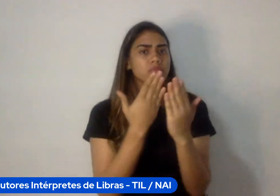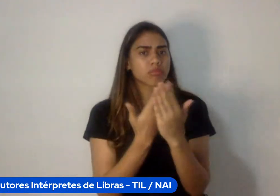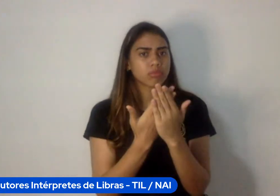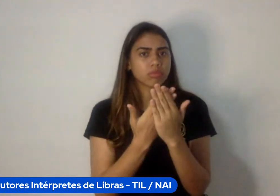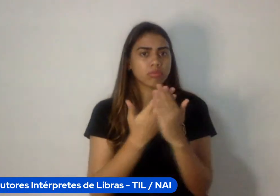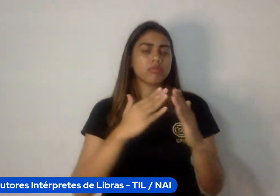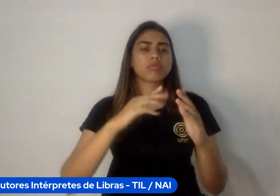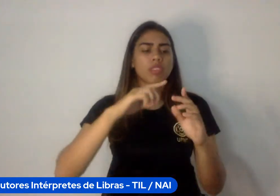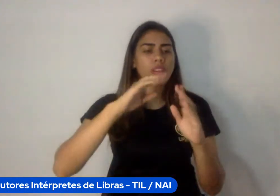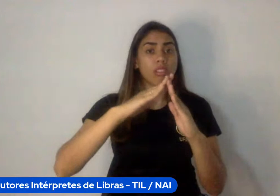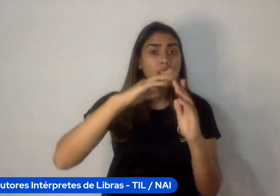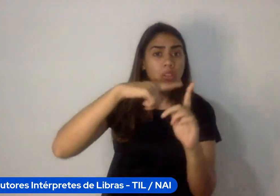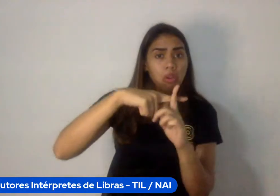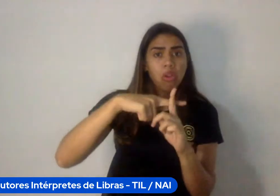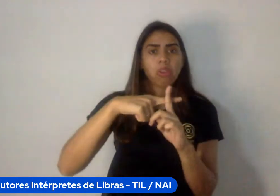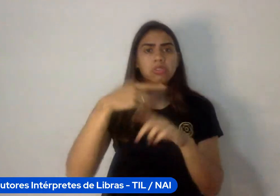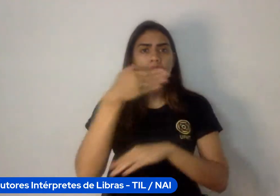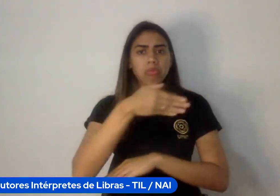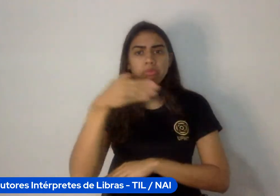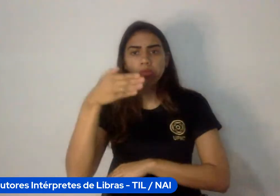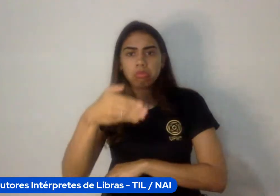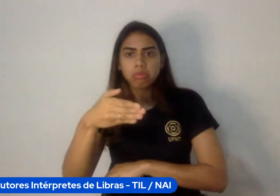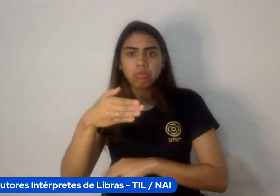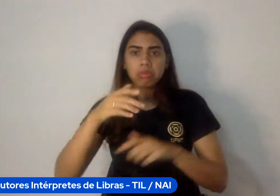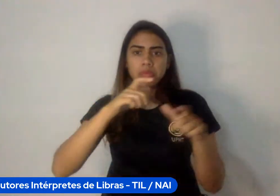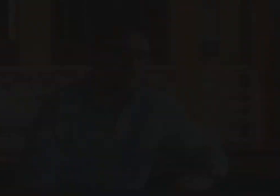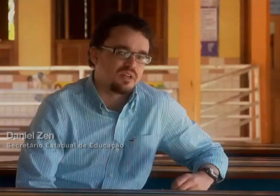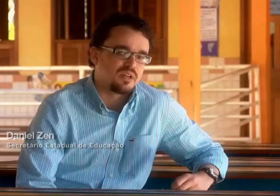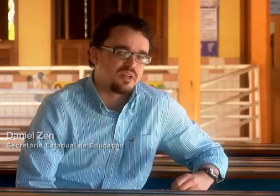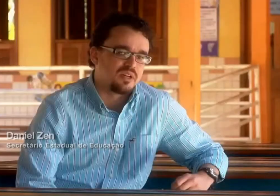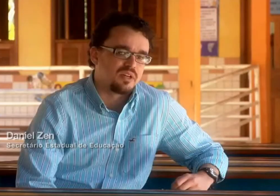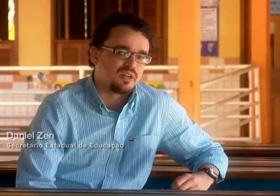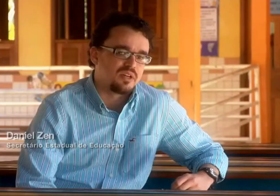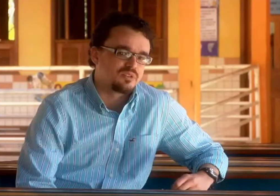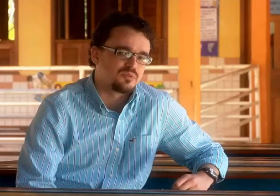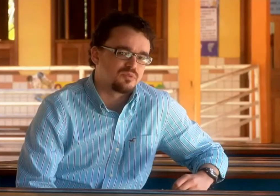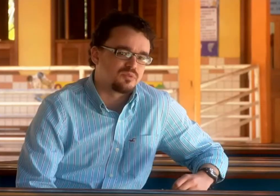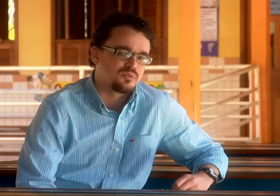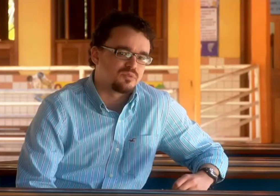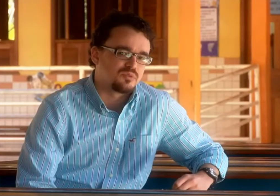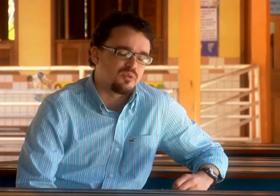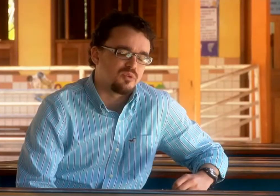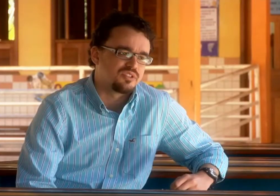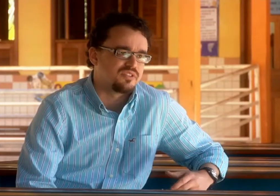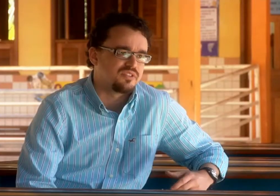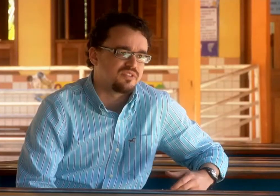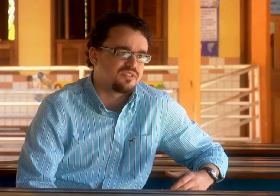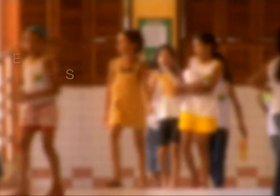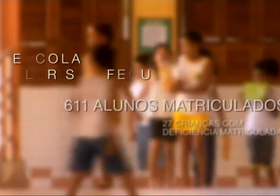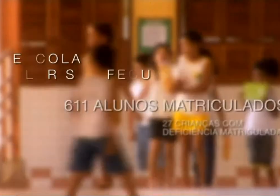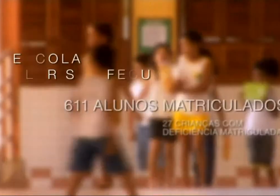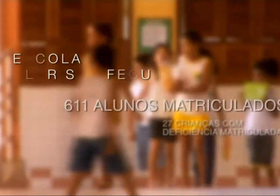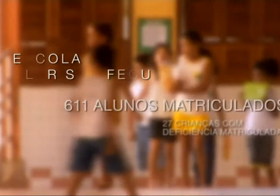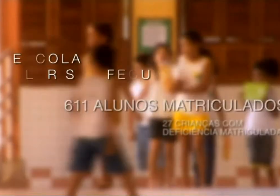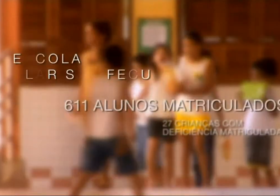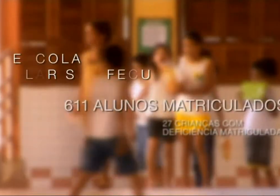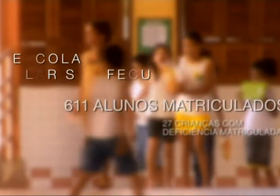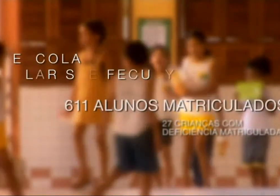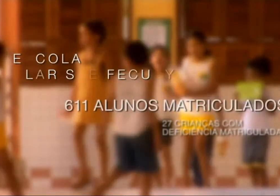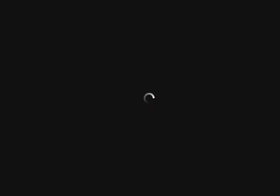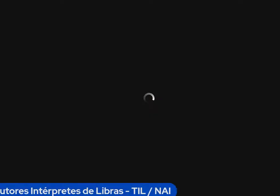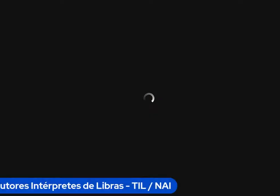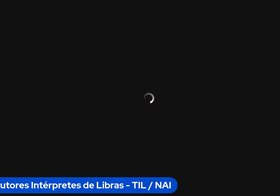escolas, e o atendimento aos portadores de deficiência física, aos portadores de necessidade especial, deixou de ser